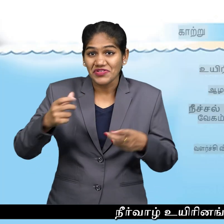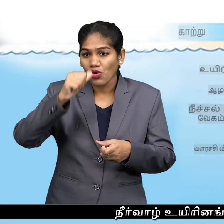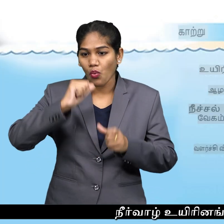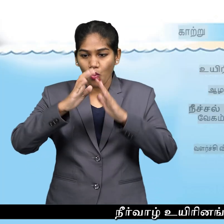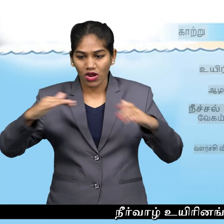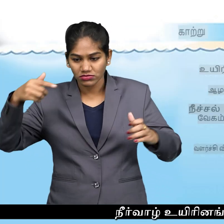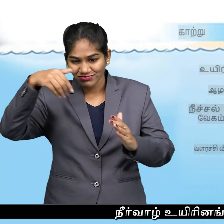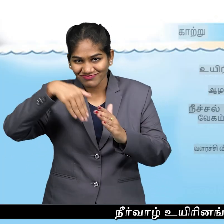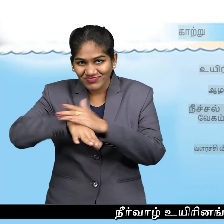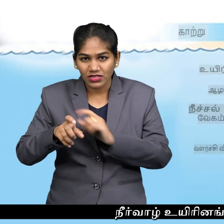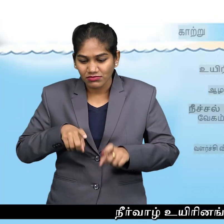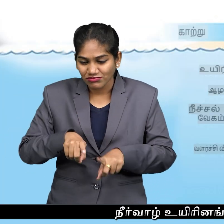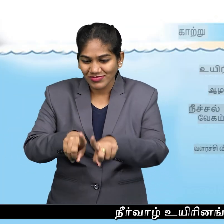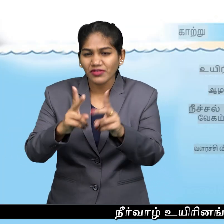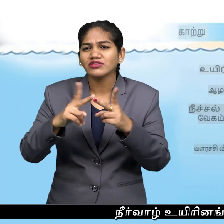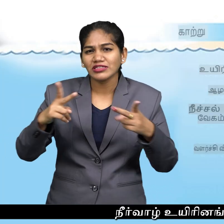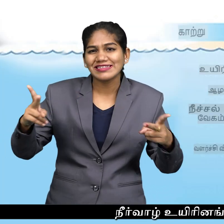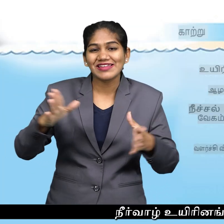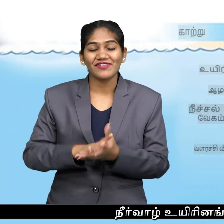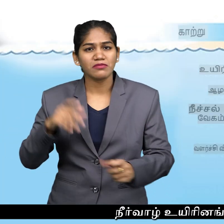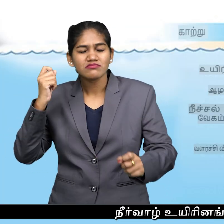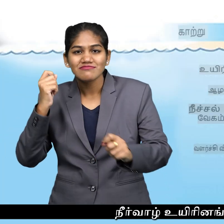நீர்வாழ் உயிரினங்கள் தங்கள் வாழும் நீர்நிலையில்